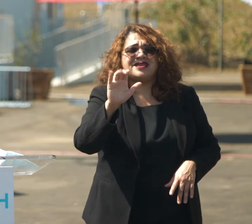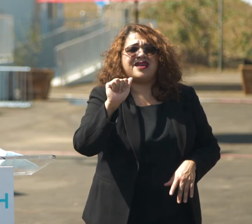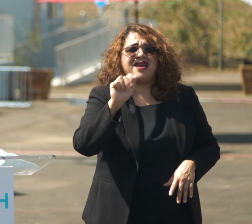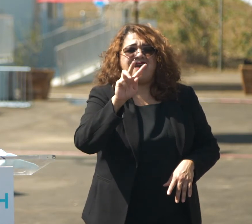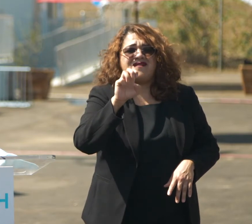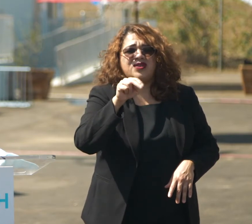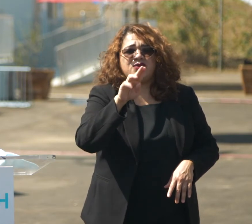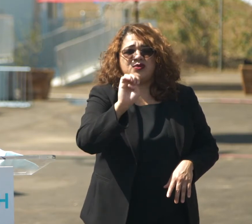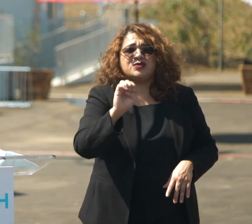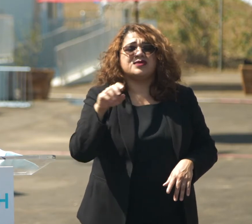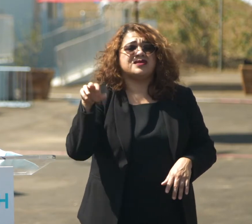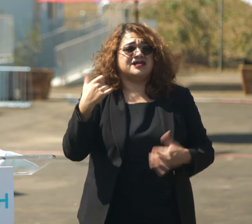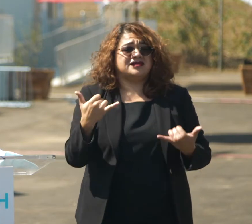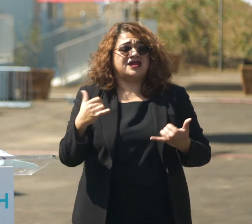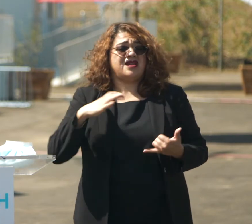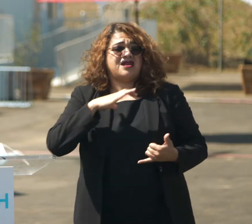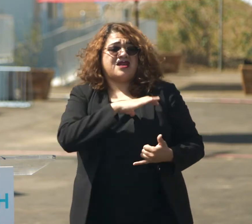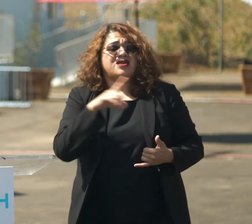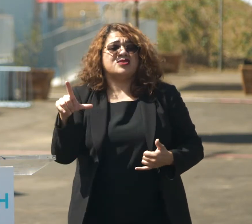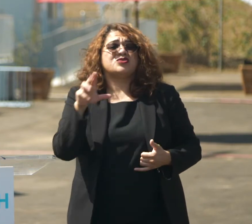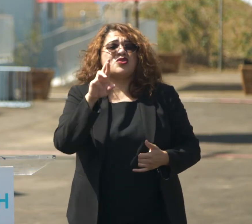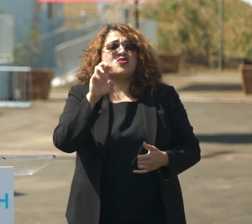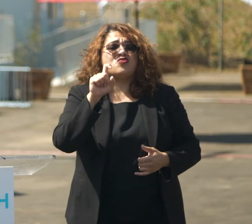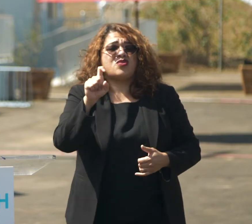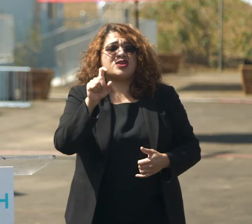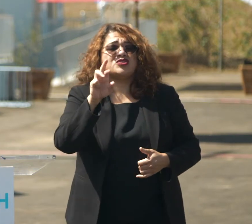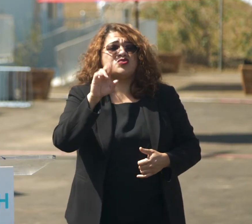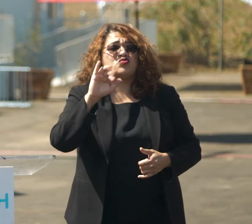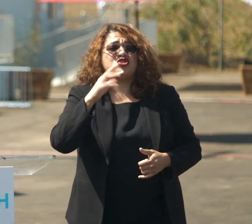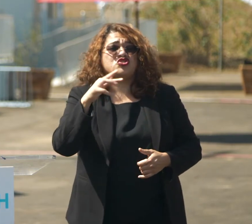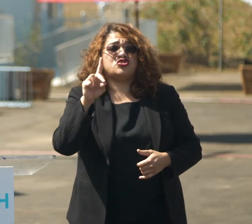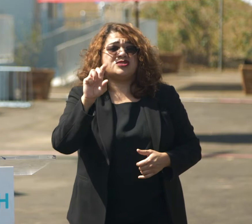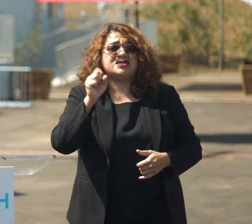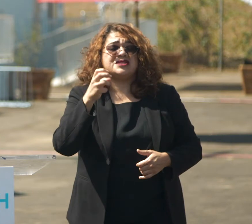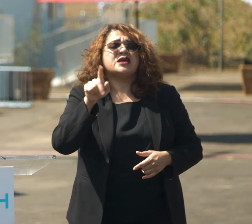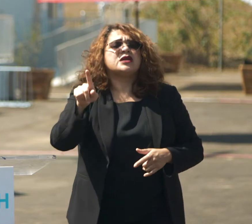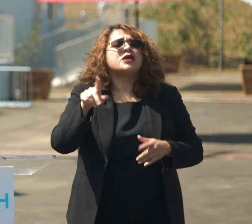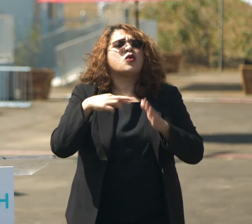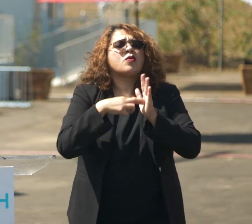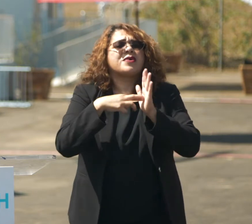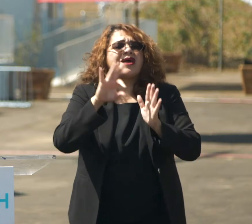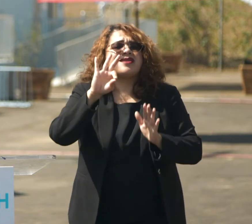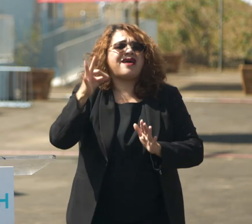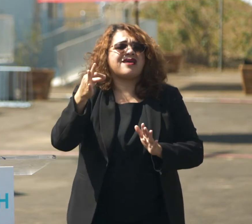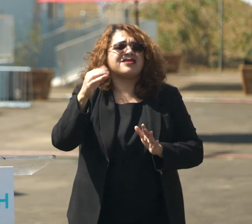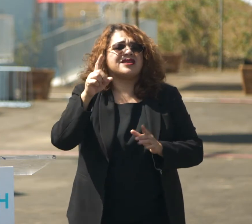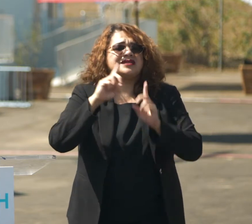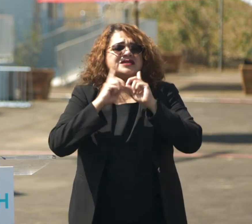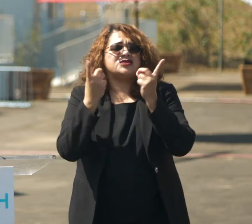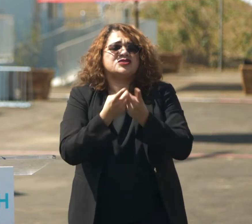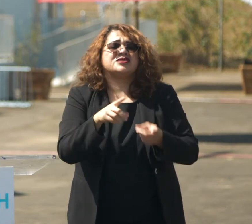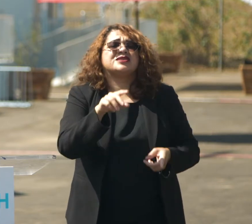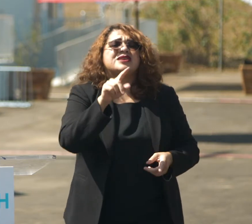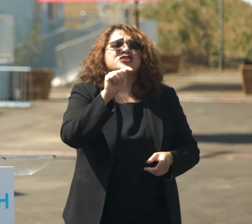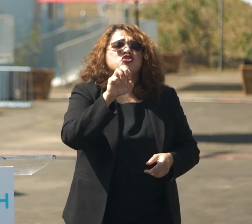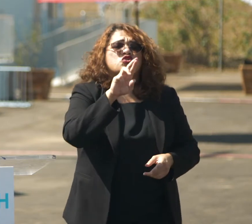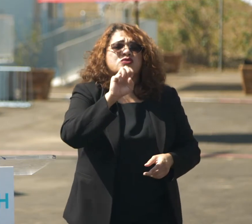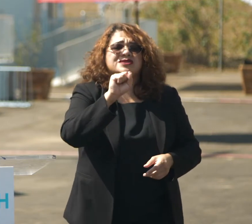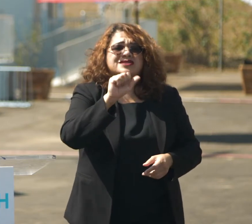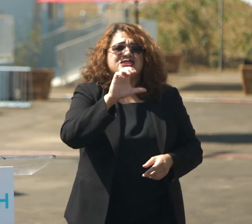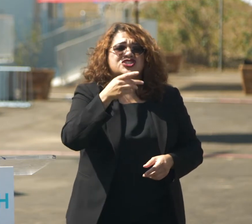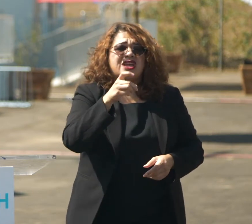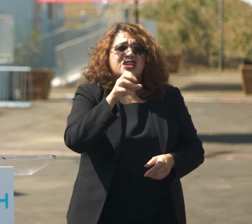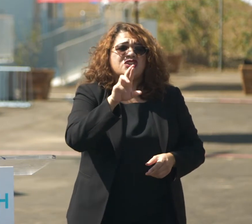el concejal Rex Richardson, quien representa el noveno distrito, Teresa Chandler, directora municipal